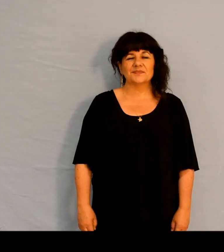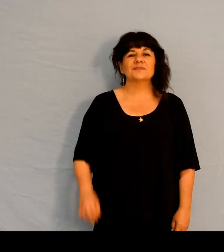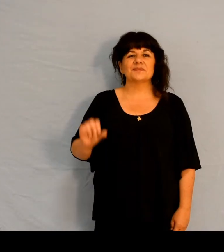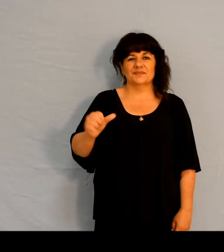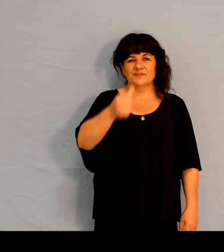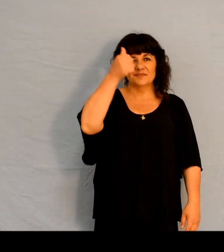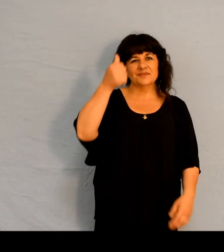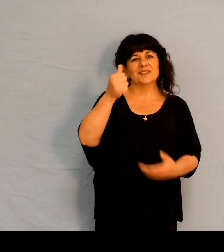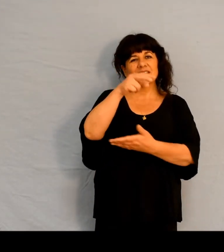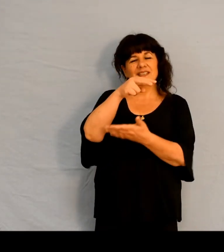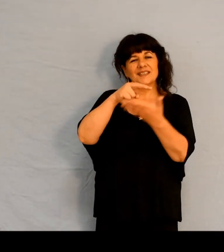Première lecture.